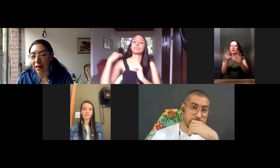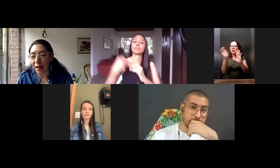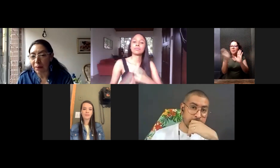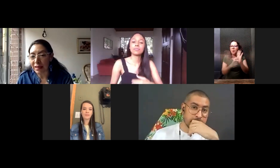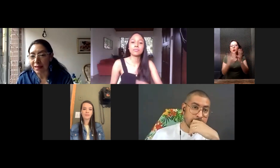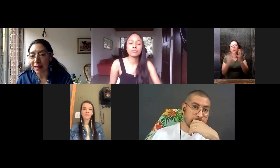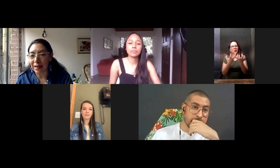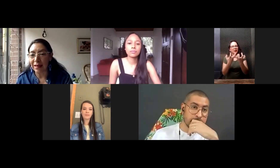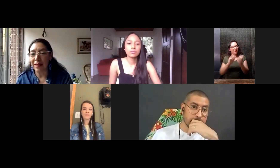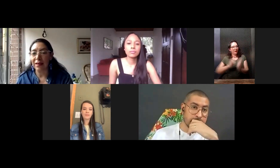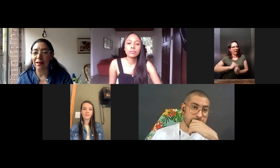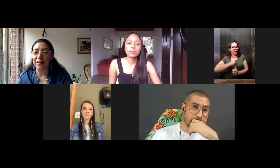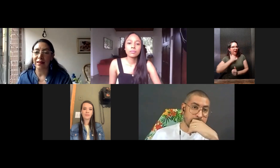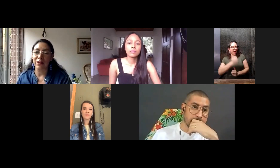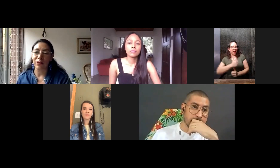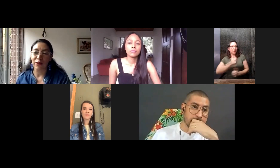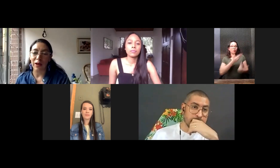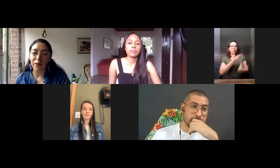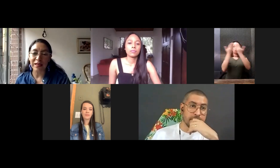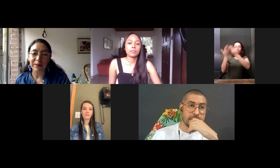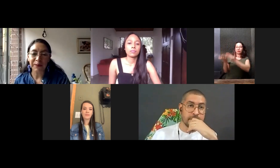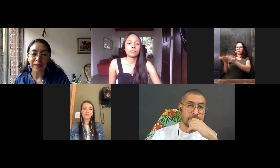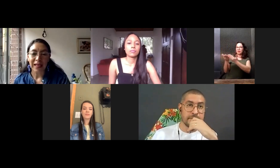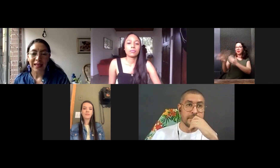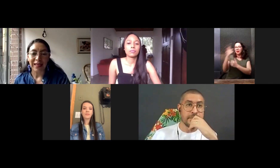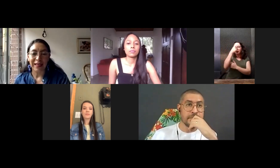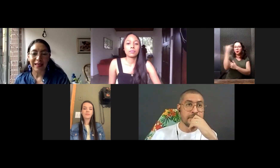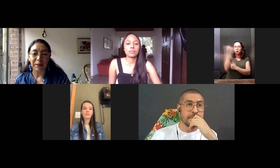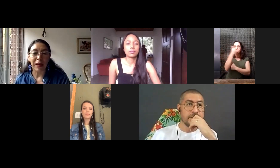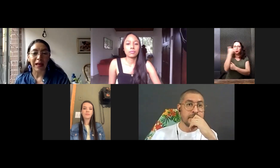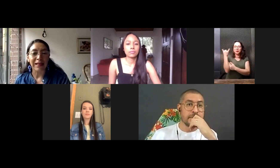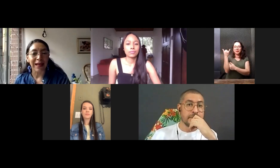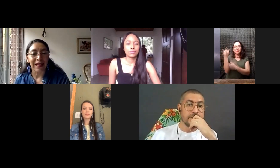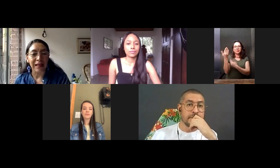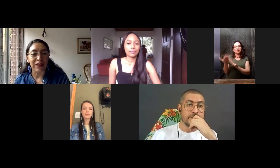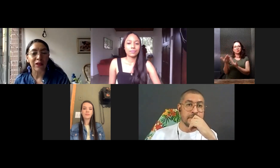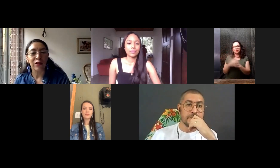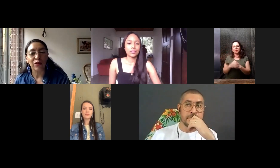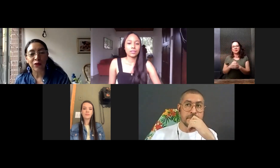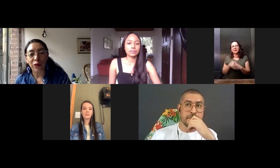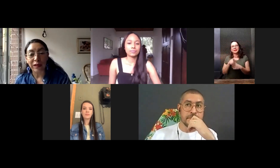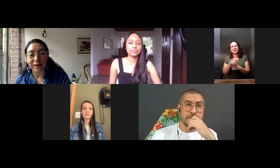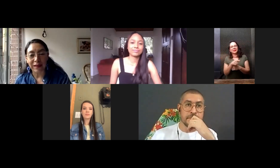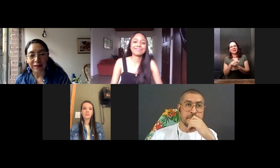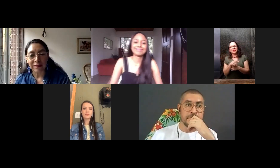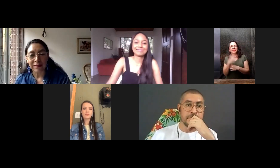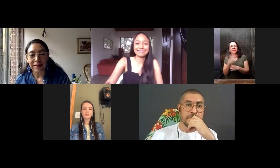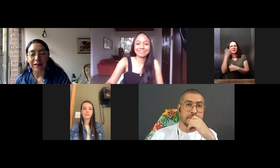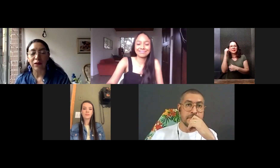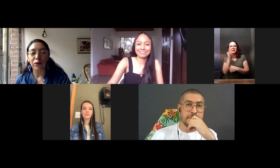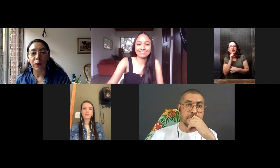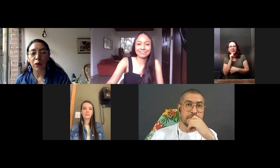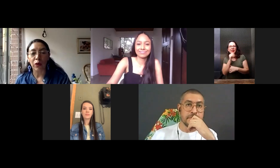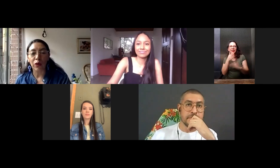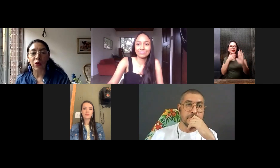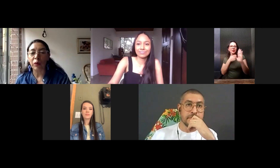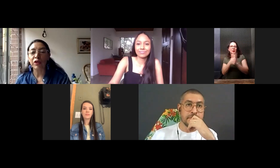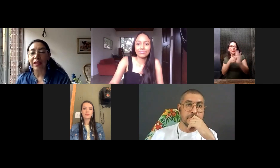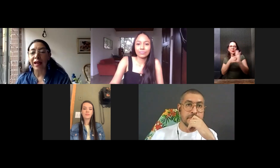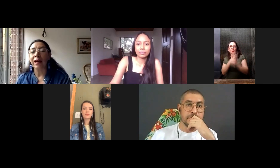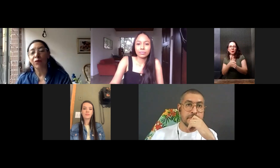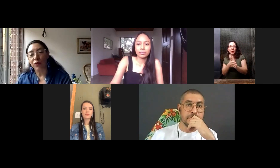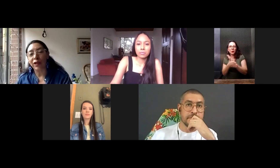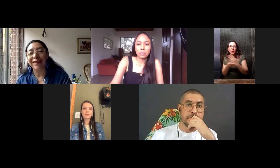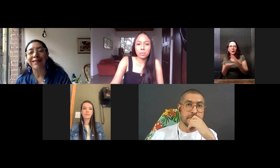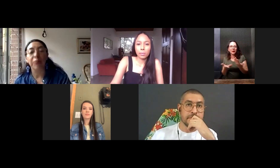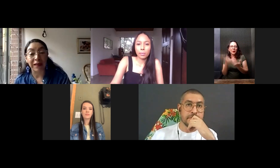aprovechar la presencia aquí de la doctora Luisa para que Jacqueline nos cuente un poco cómo